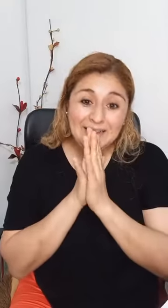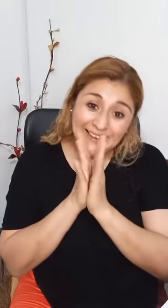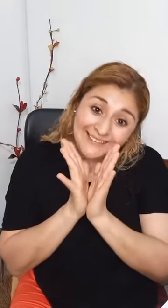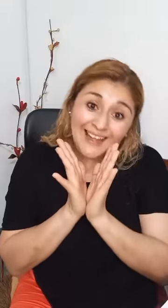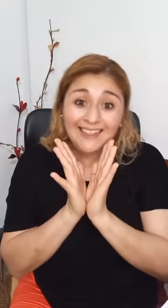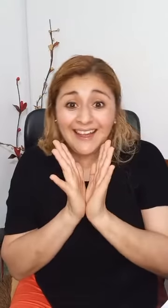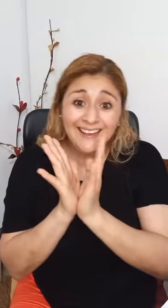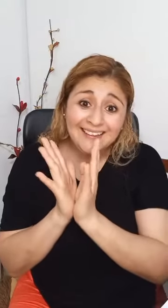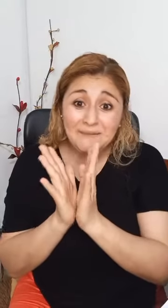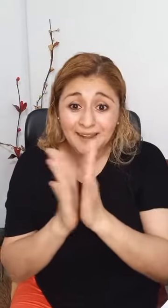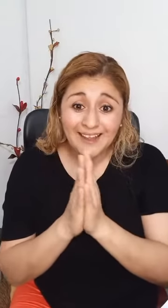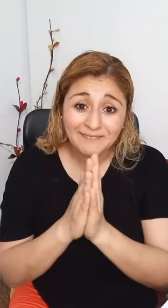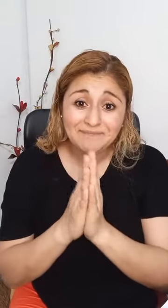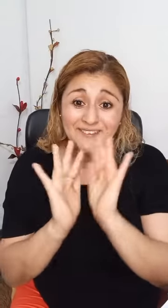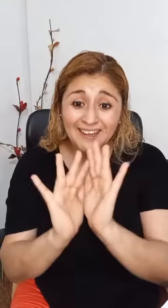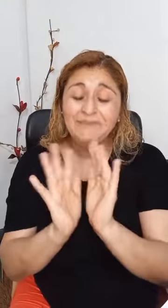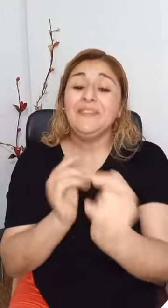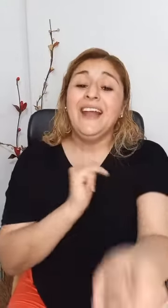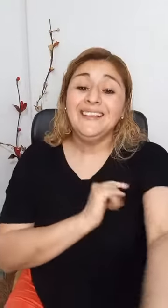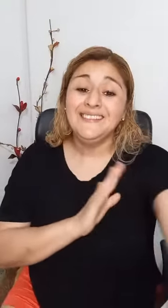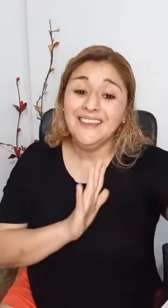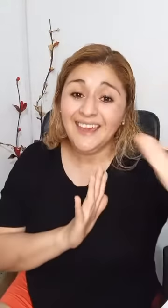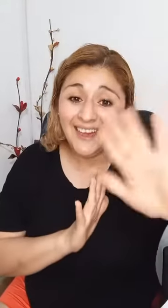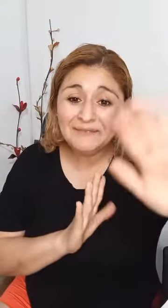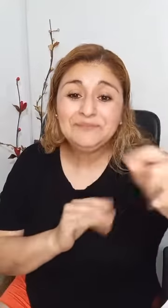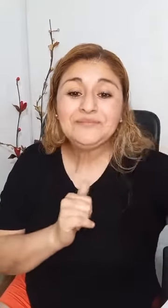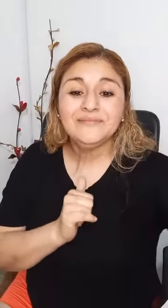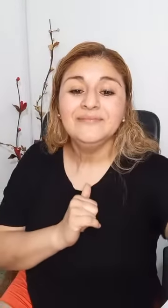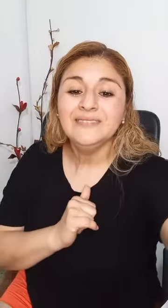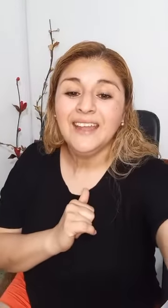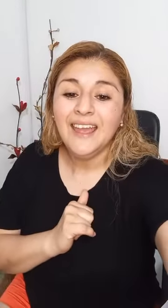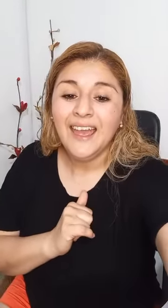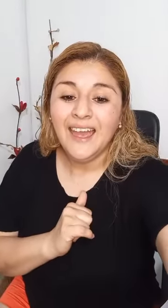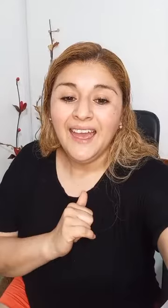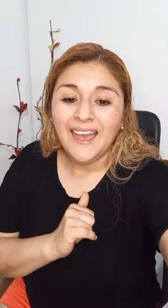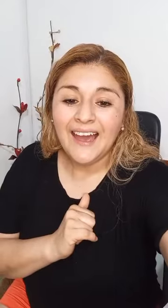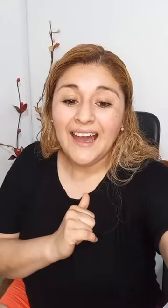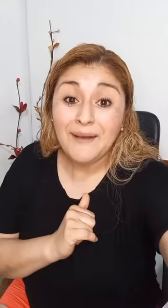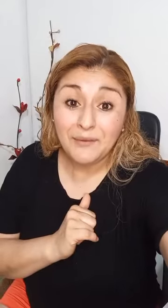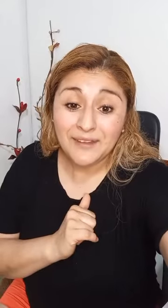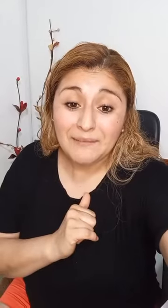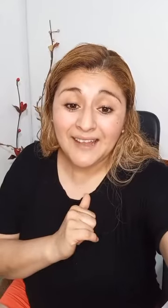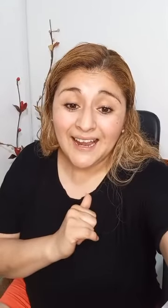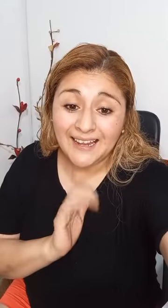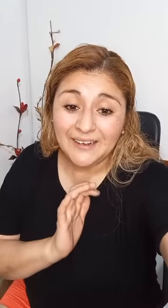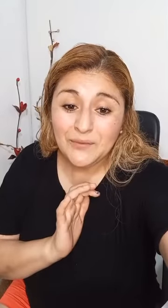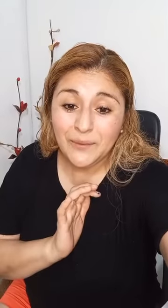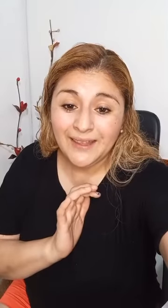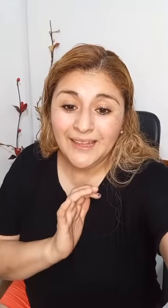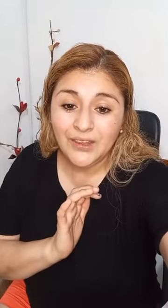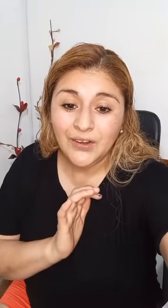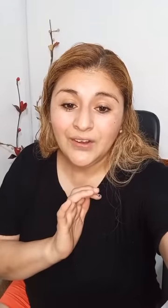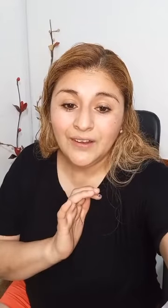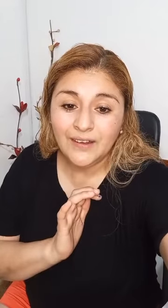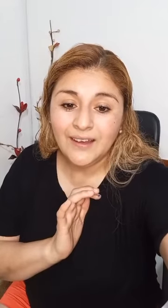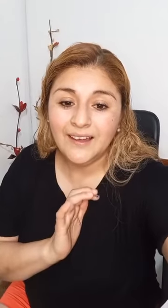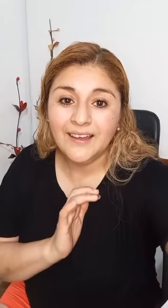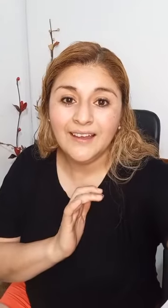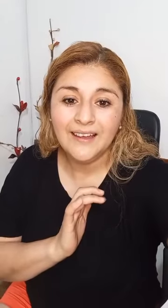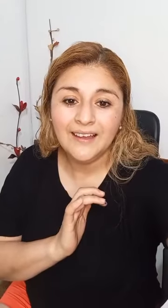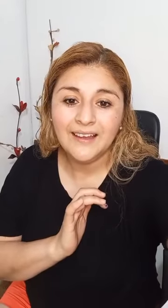quizás tenga que interpretar, ¿sí? Así que ahí vamos a invitar a alguien. Un momentito,